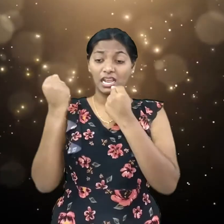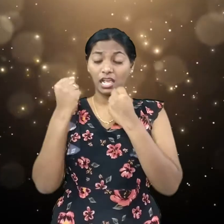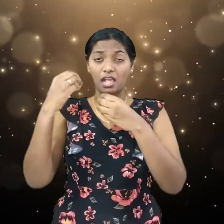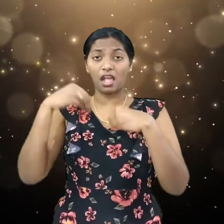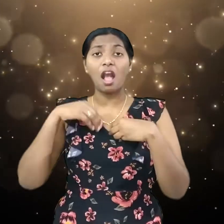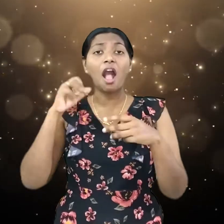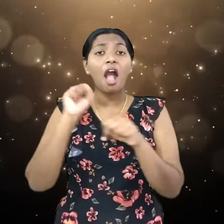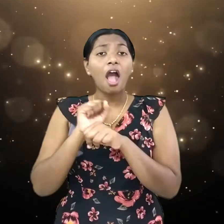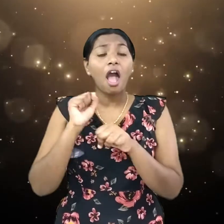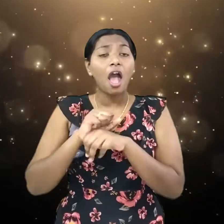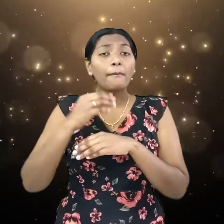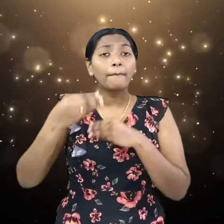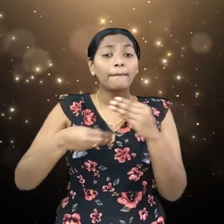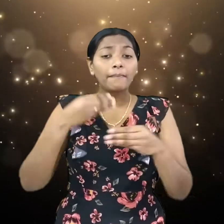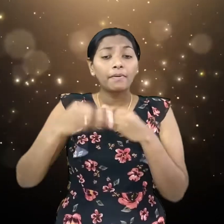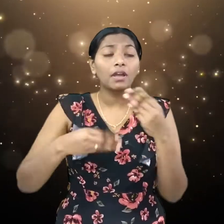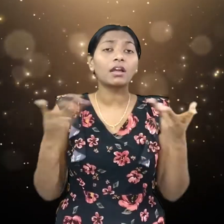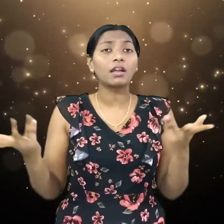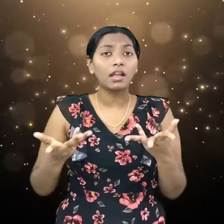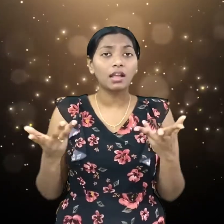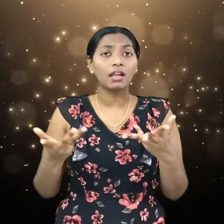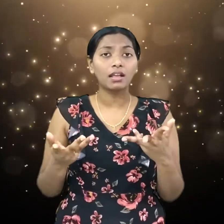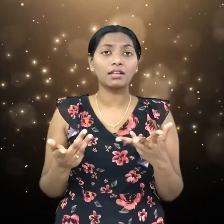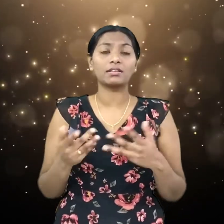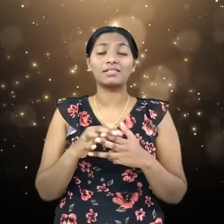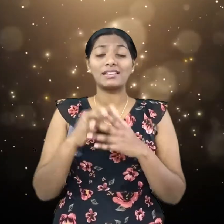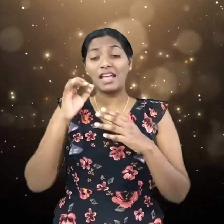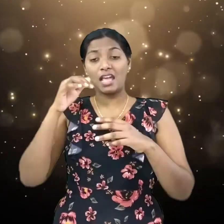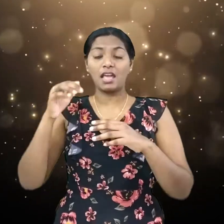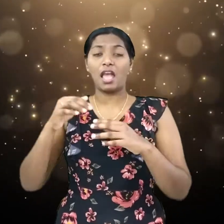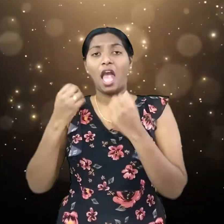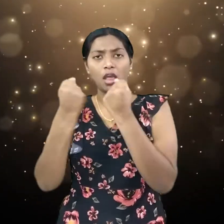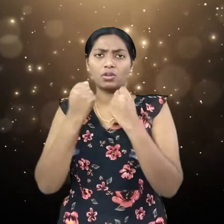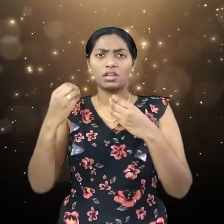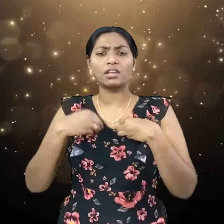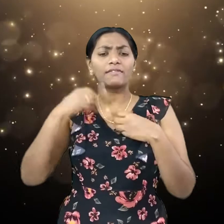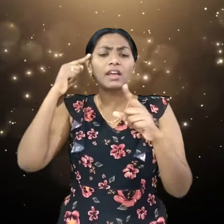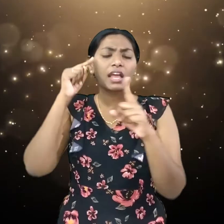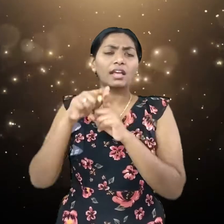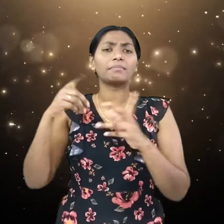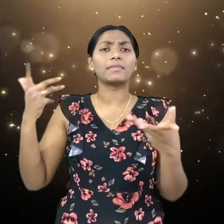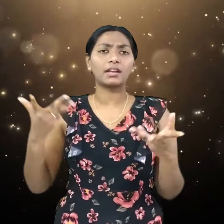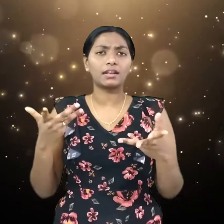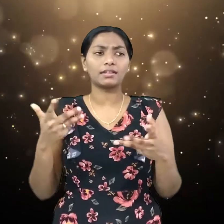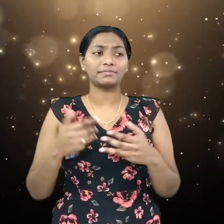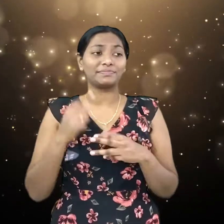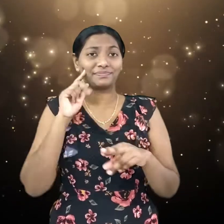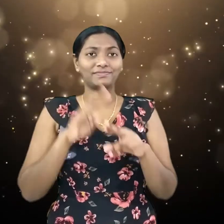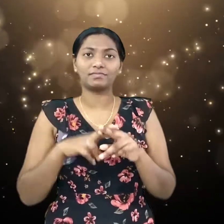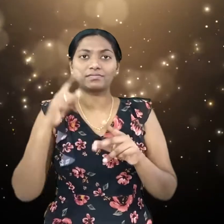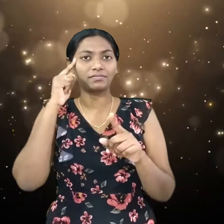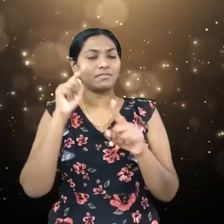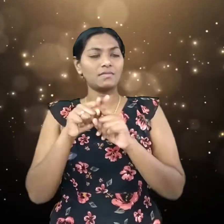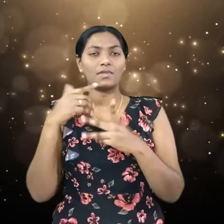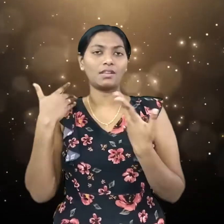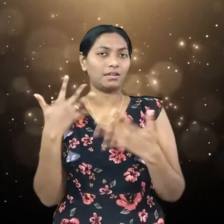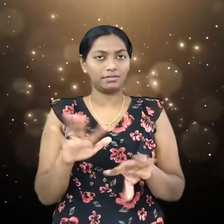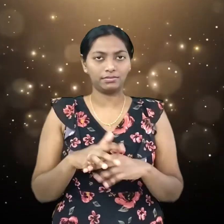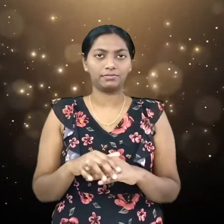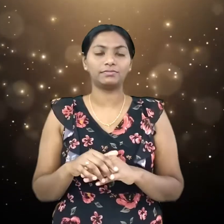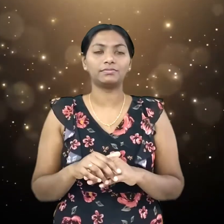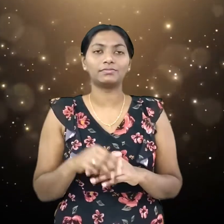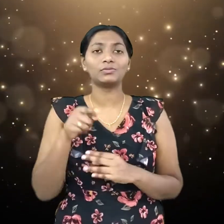कि यह अनुग्रह किस काम के लिए दिया गया, इस अनुग्रह के पीछे का उद्देश्य क्या है। क्योंकि अगर आपको नहीं पता है